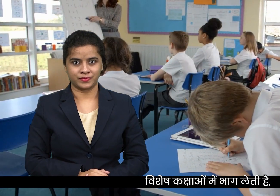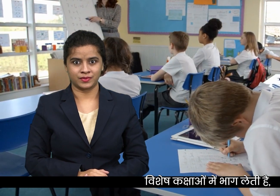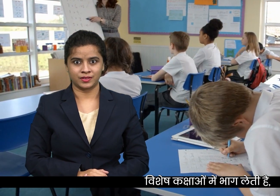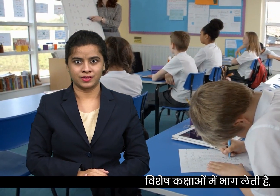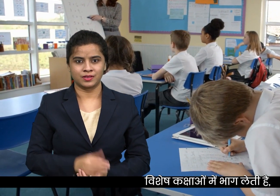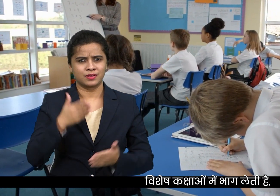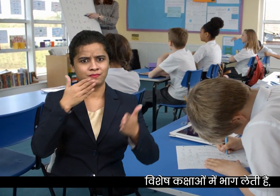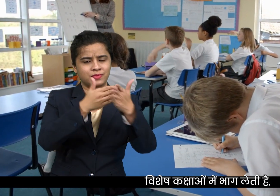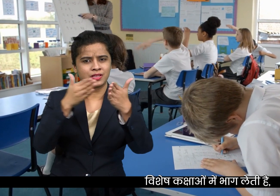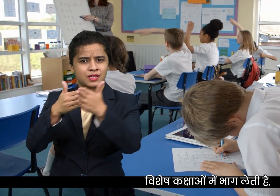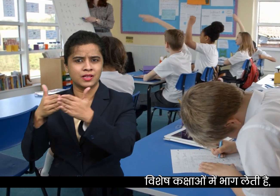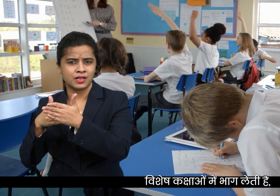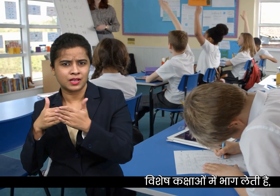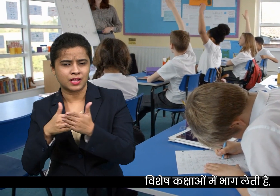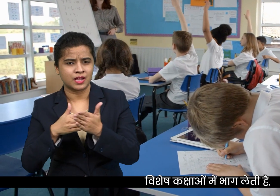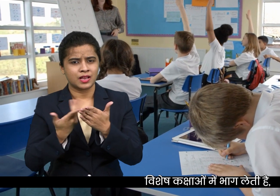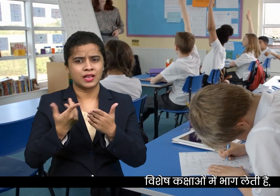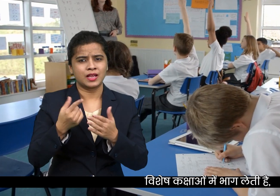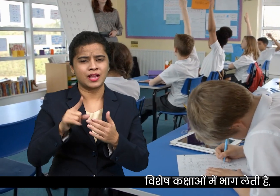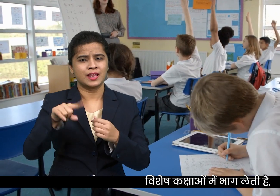विशेष कक्षाओं में भाग लेती है,